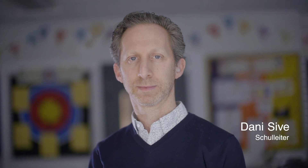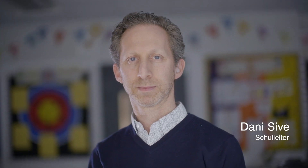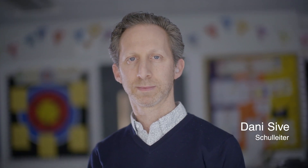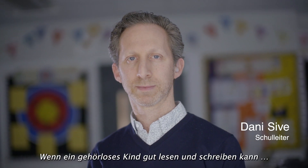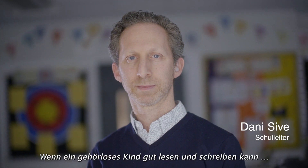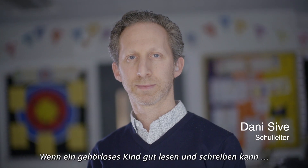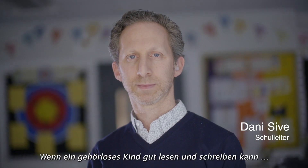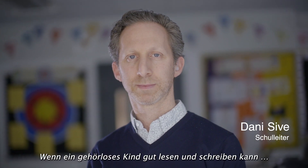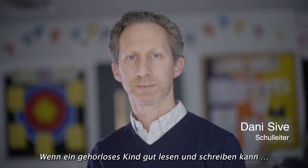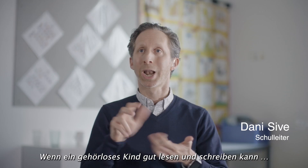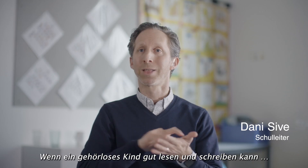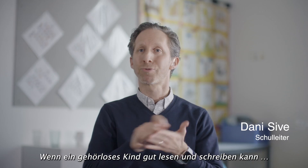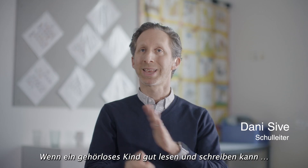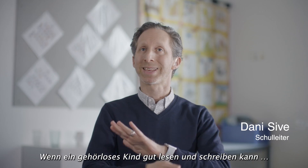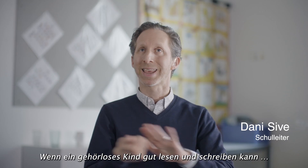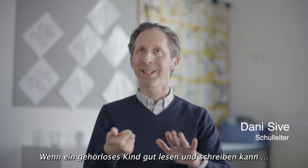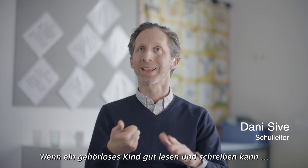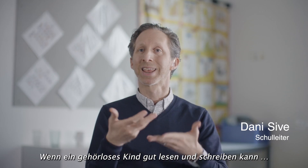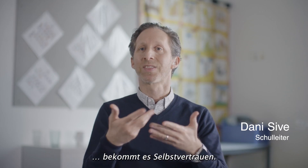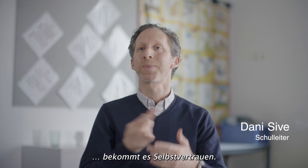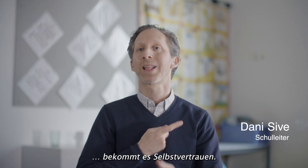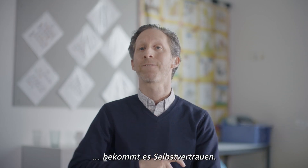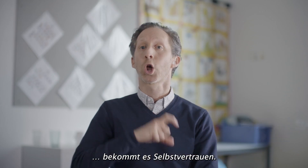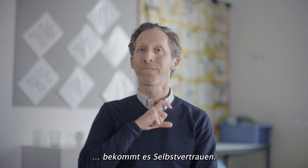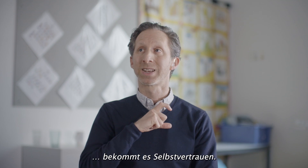If a deaf child has good literacy skills, it will give them self-confidence.